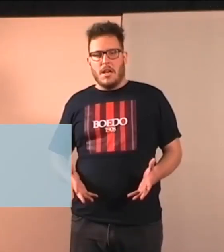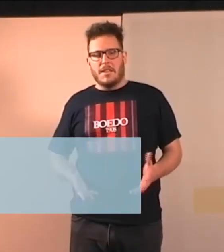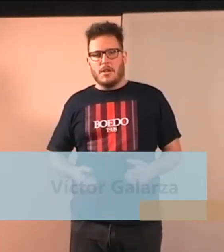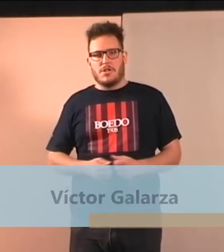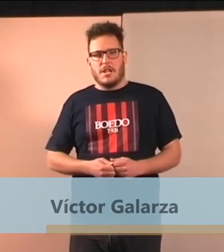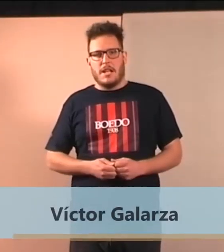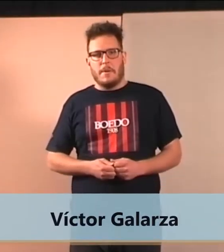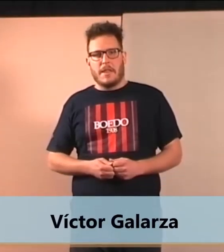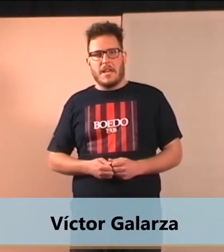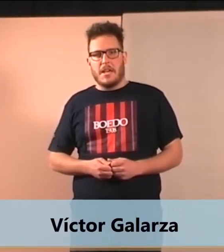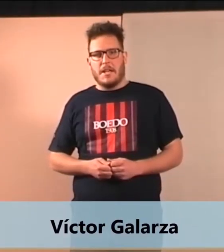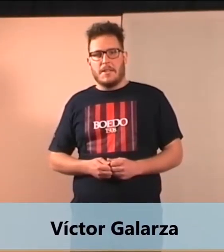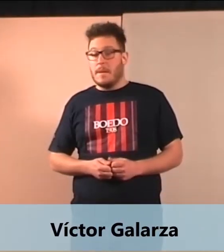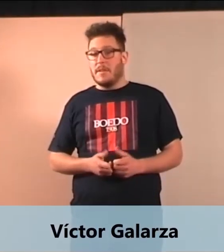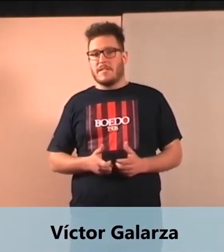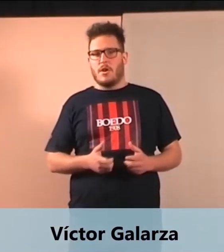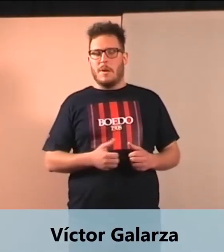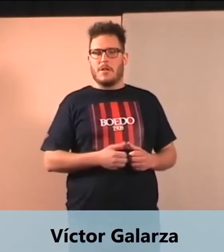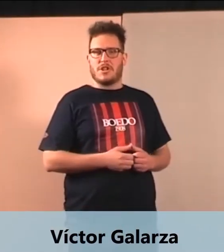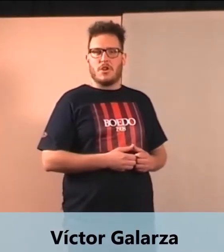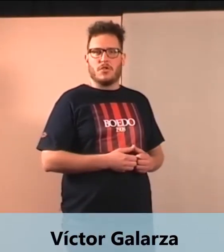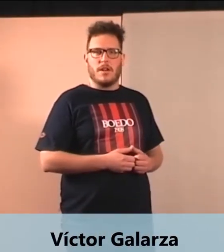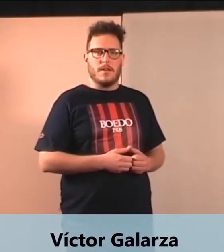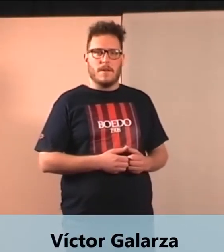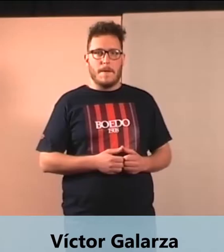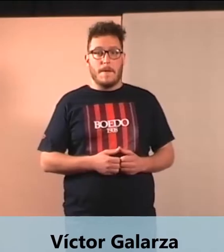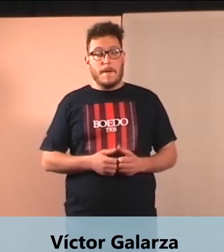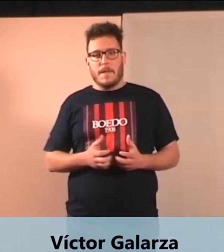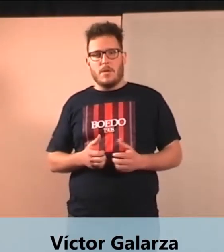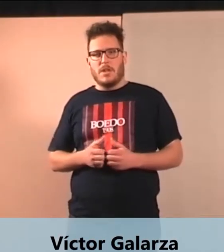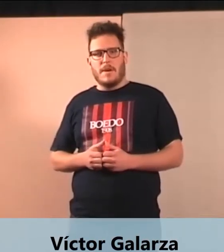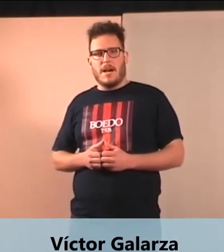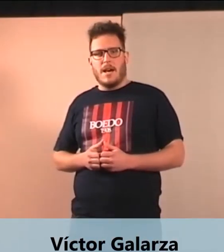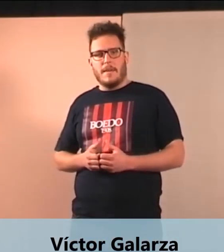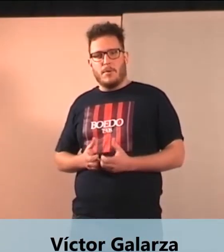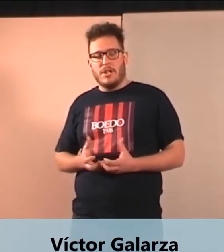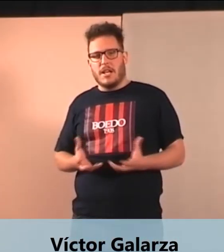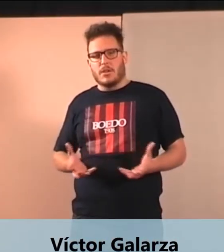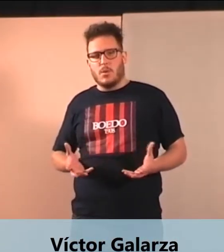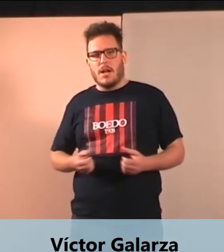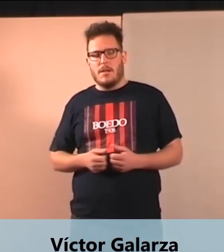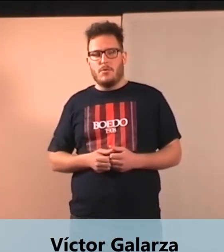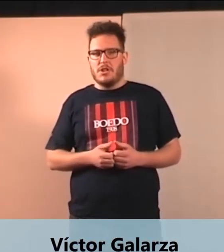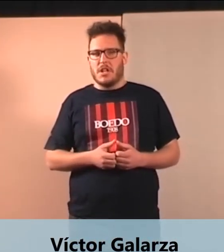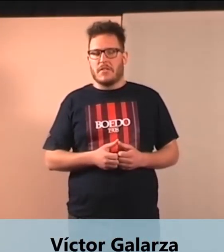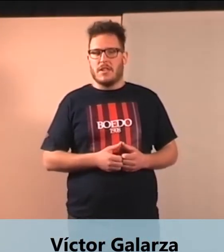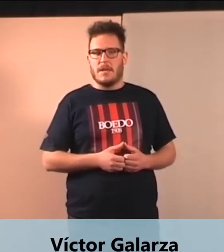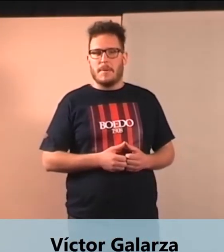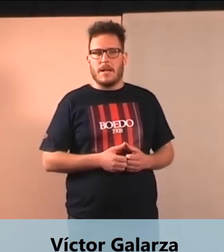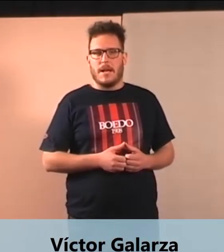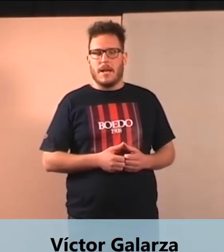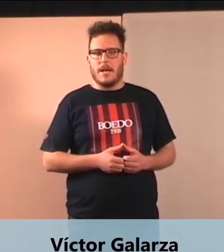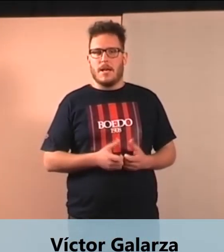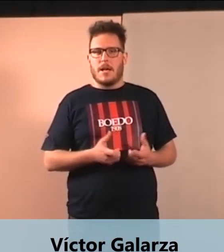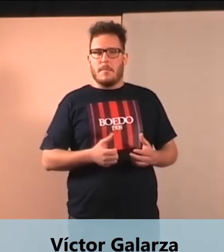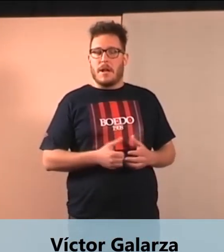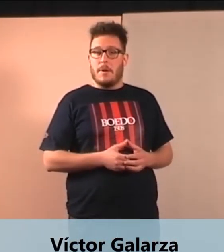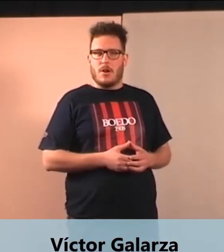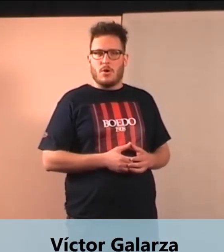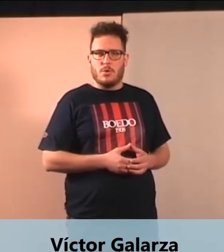Esta noche la verdad es que tenía pensado hablar de otra cosa Tenía un tema de política actual muy interesante para hablarlo